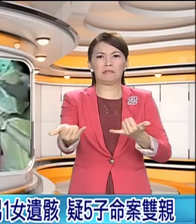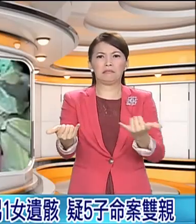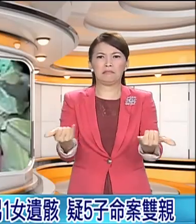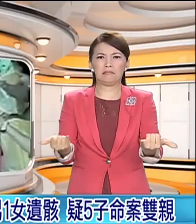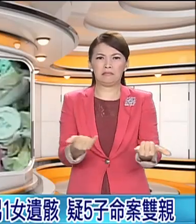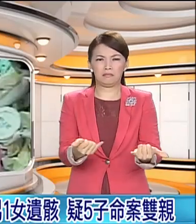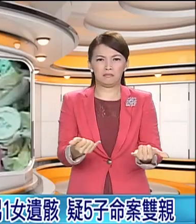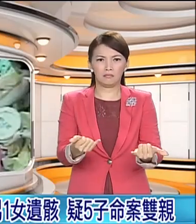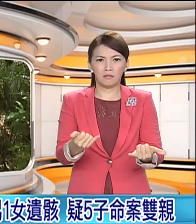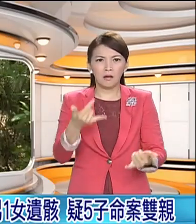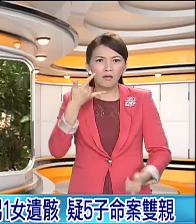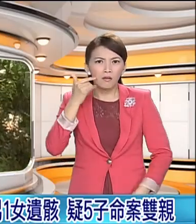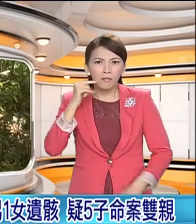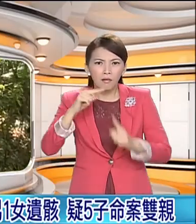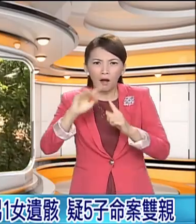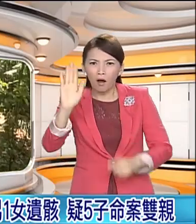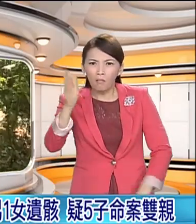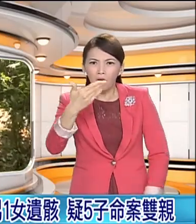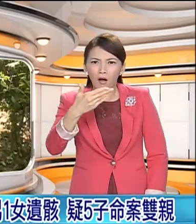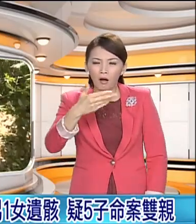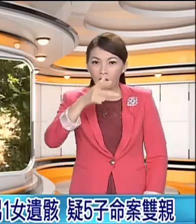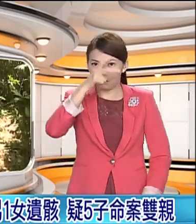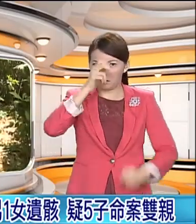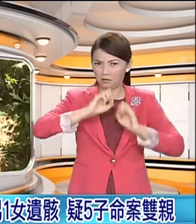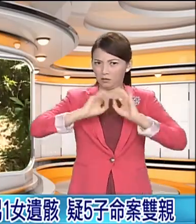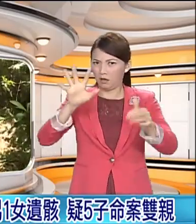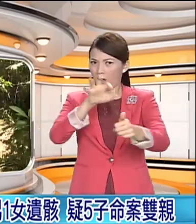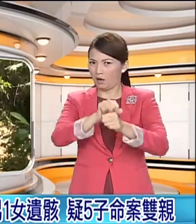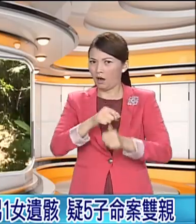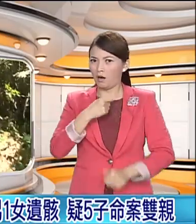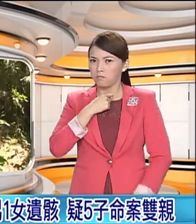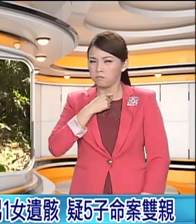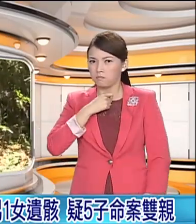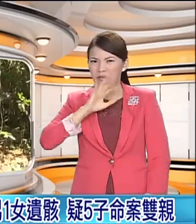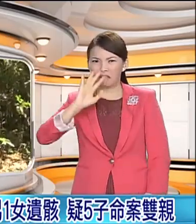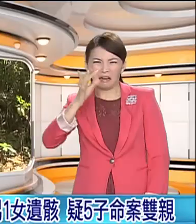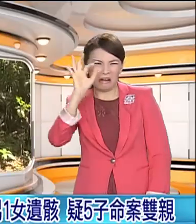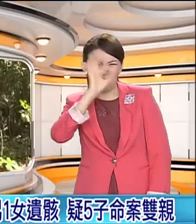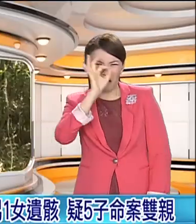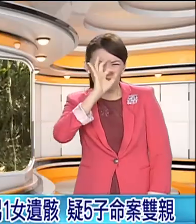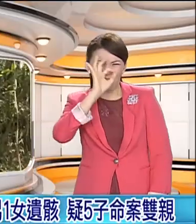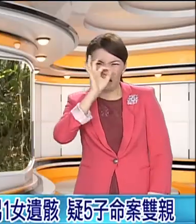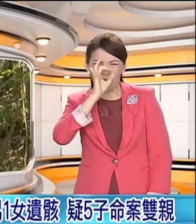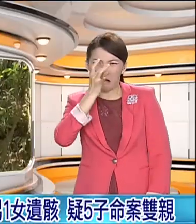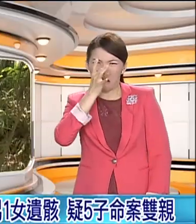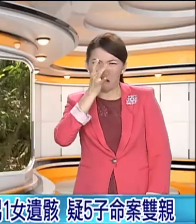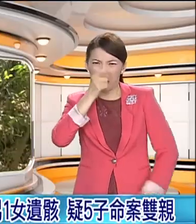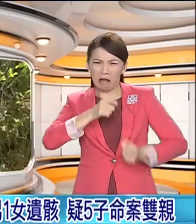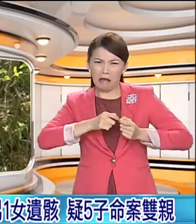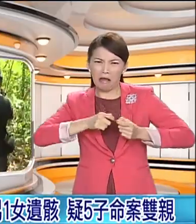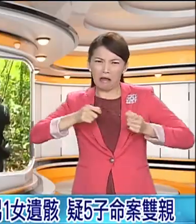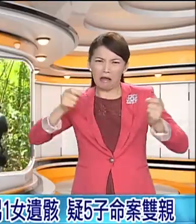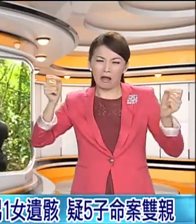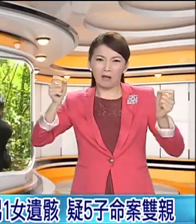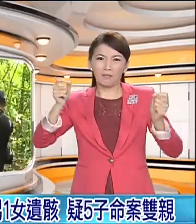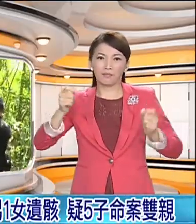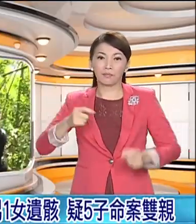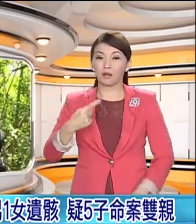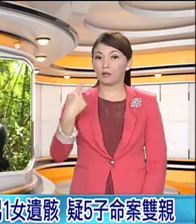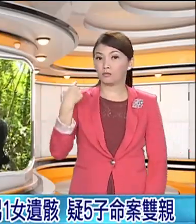自家的浴室里。但是父母刘志勤、林真敏夫妻却是下落不明，警